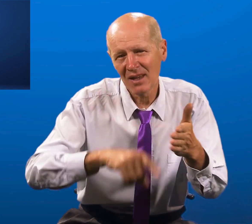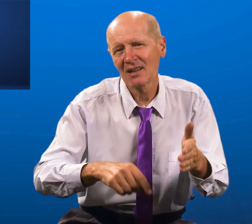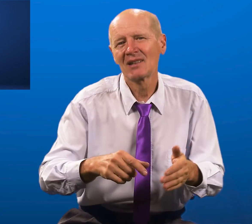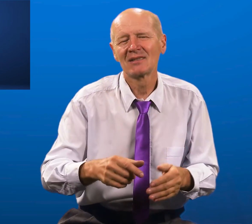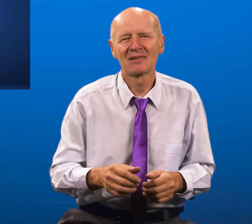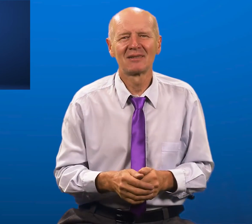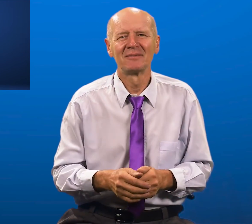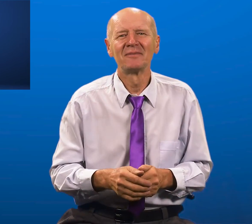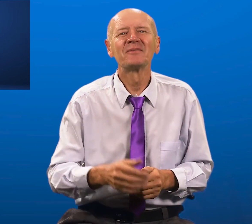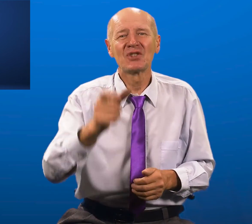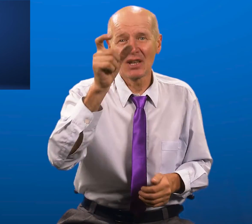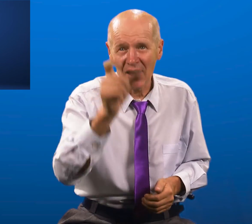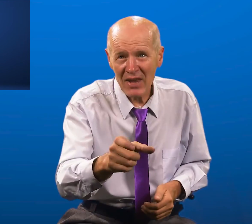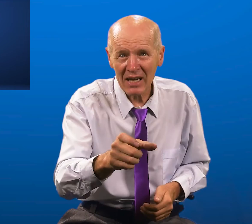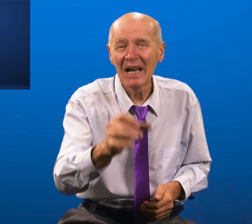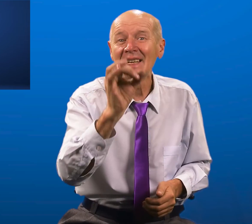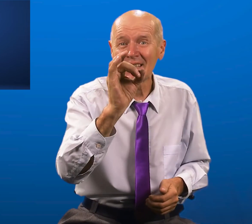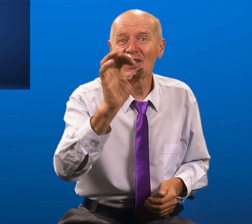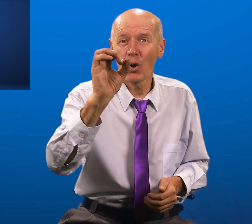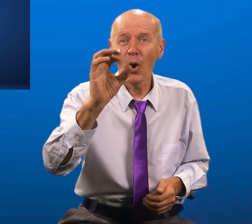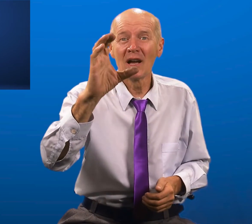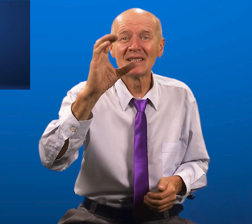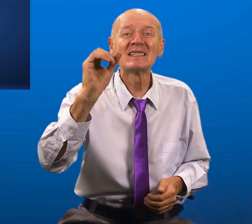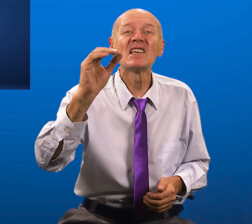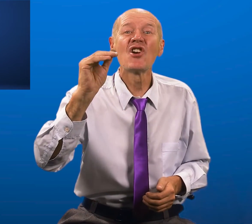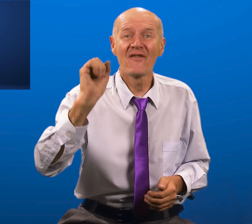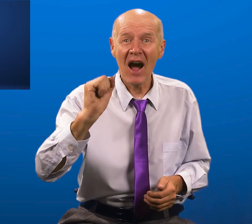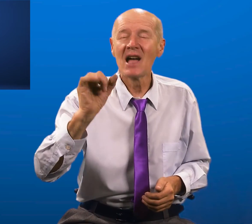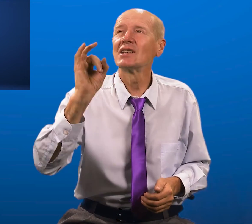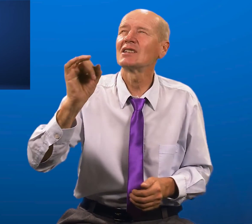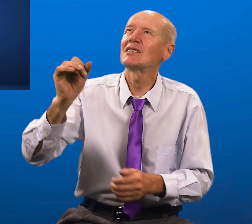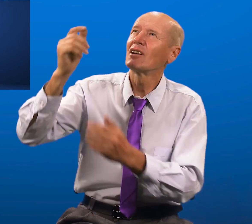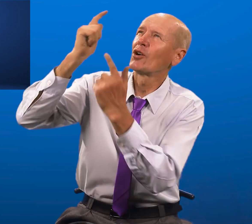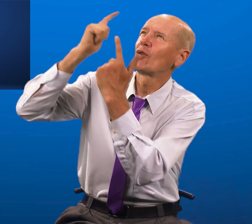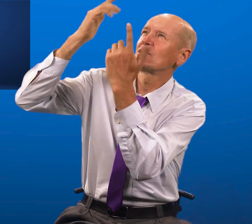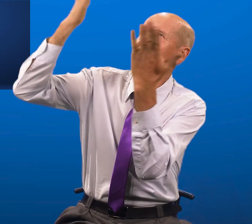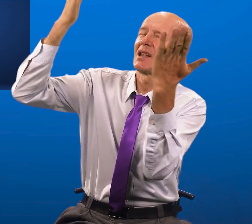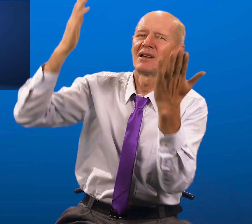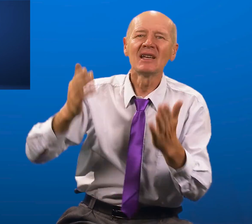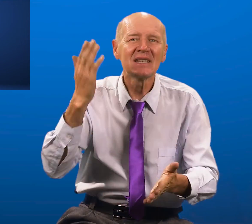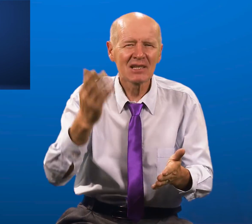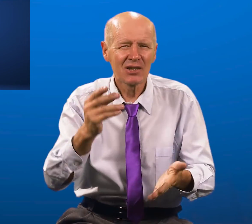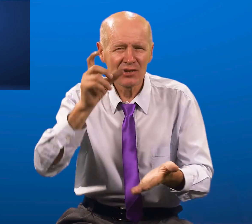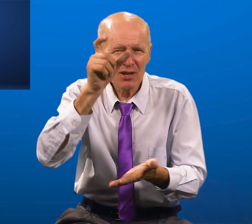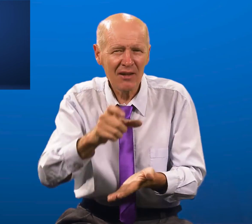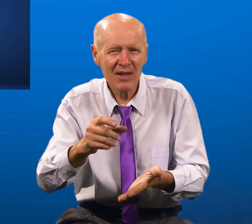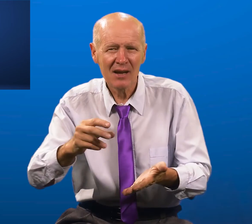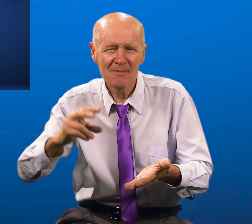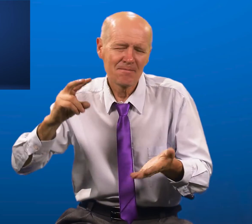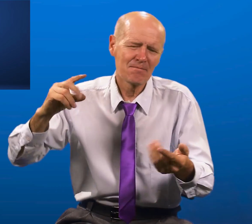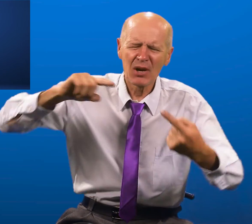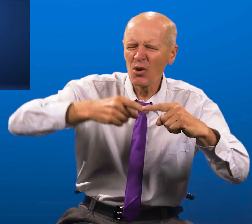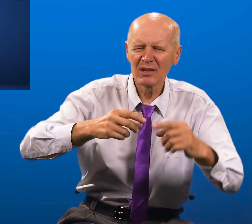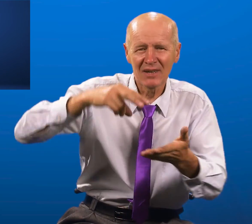верности Господа. Если человек, он противостоит всем искушениям, лишь только потому, что